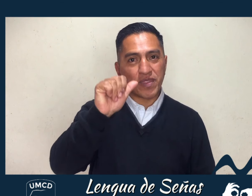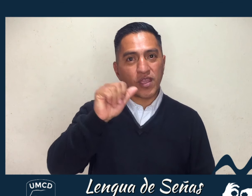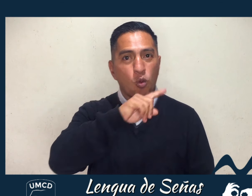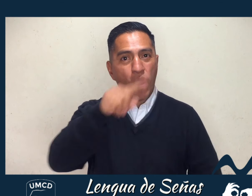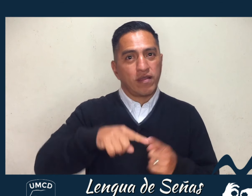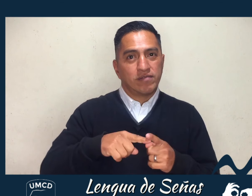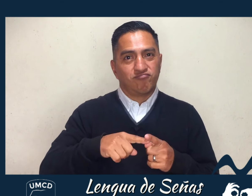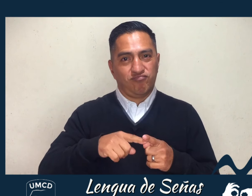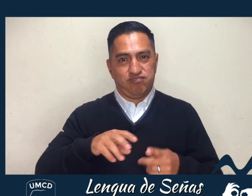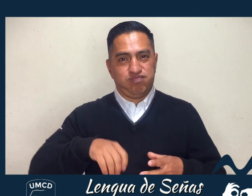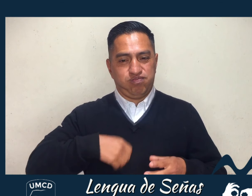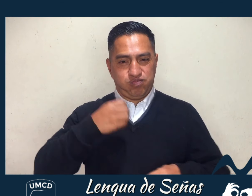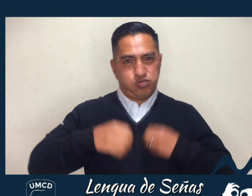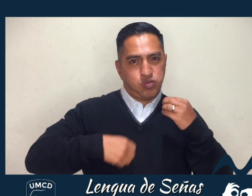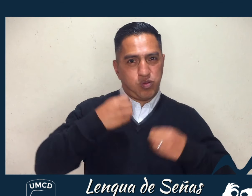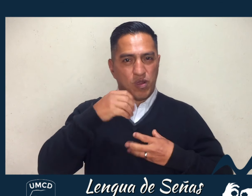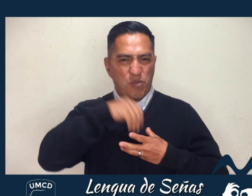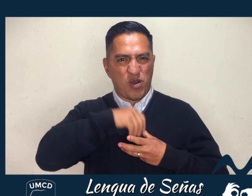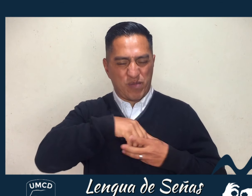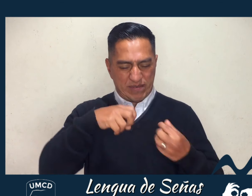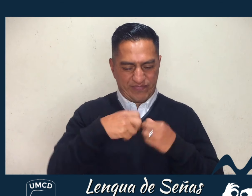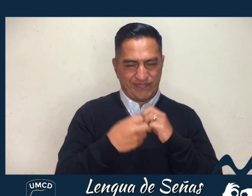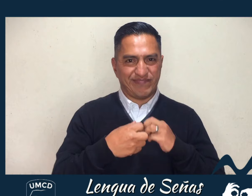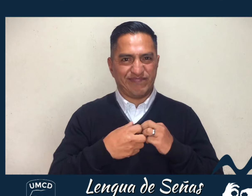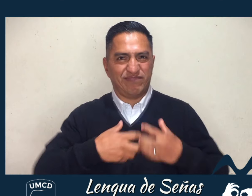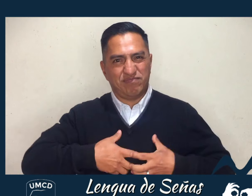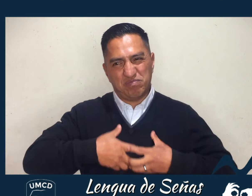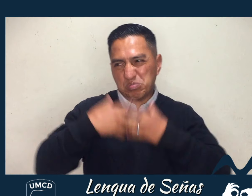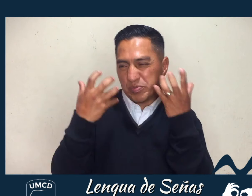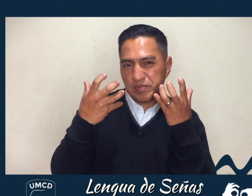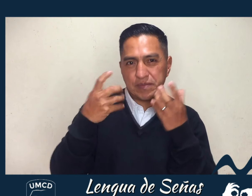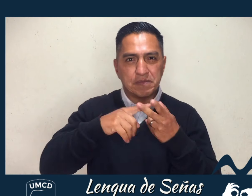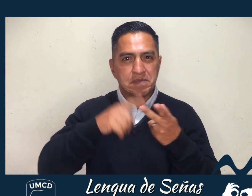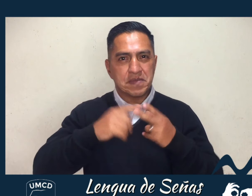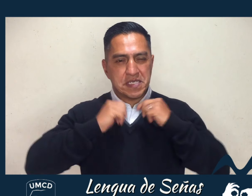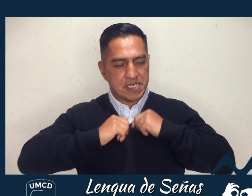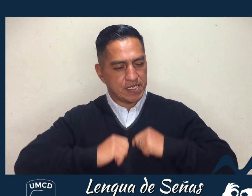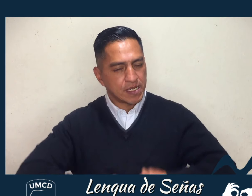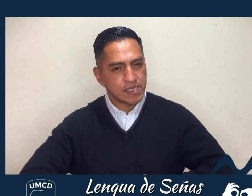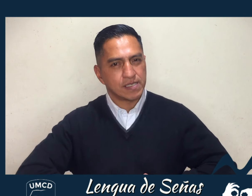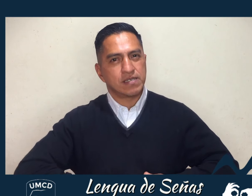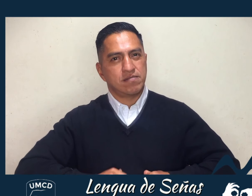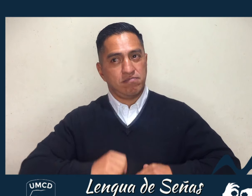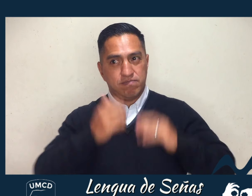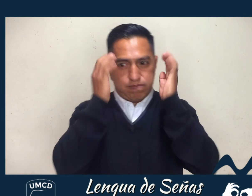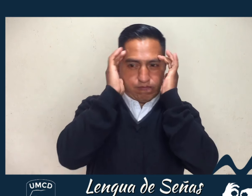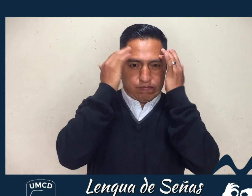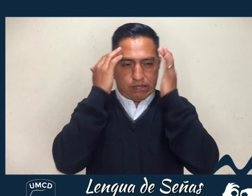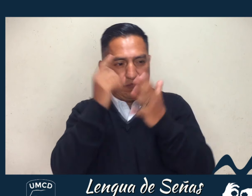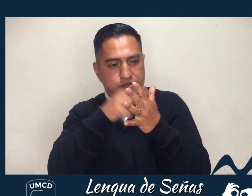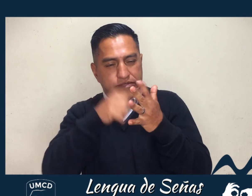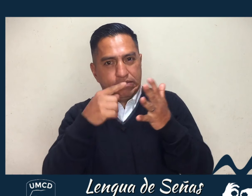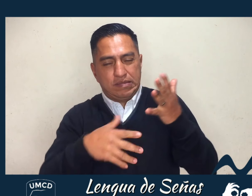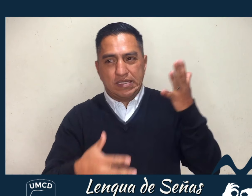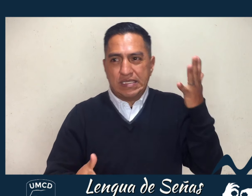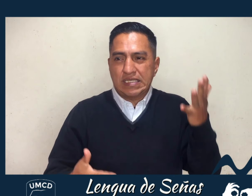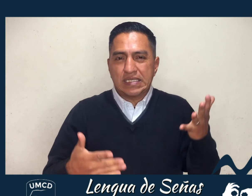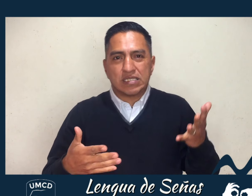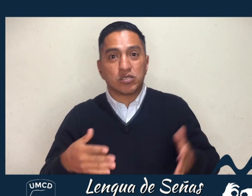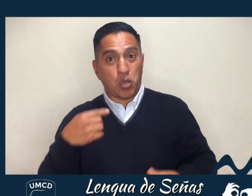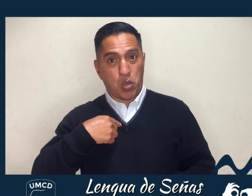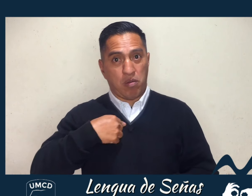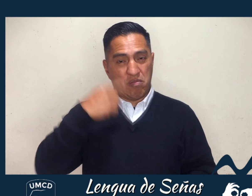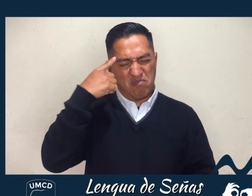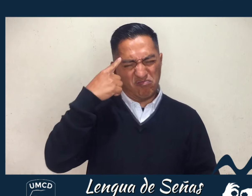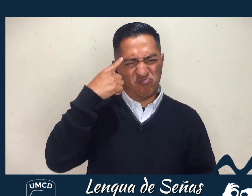Cuando hablamos sobre emociones problemáticas en nuestra vida, como la ira, la tristeza, la ansiedad y muchas más, es normal